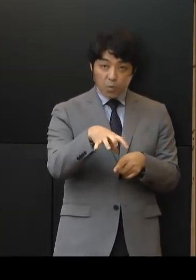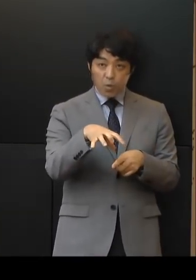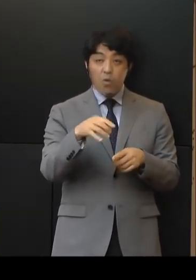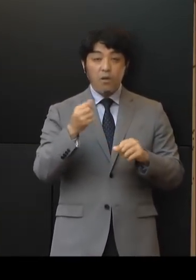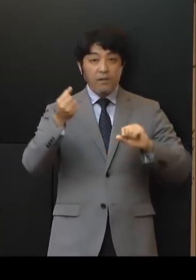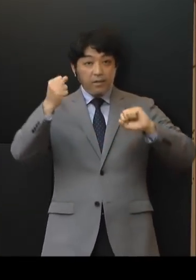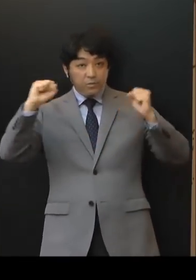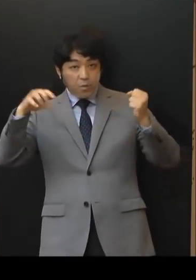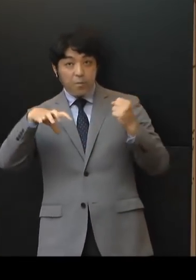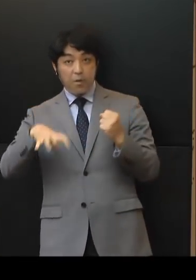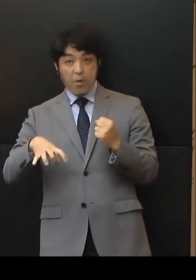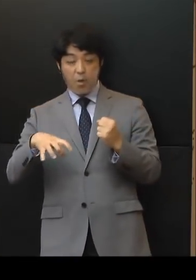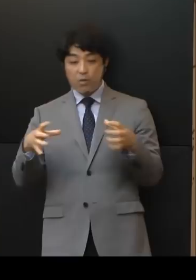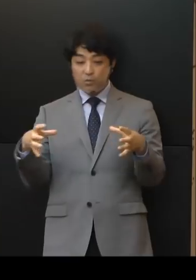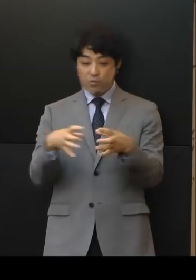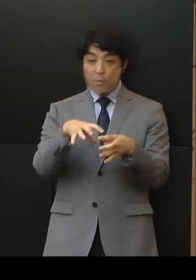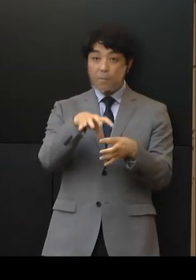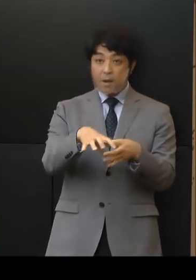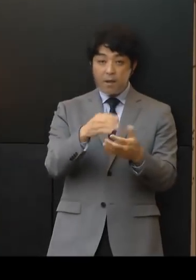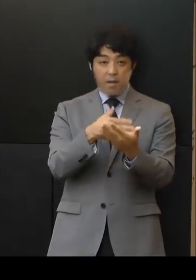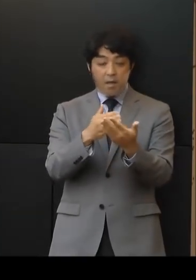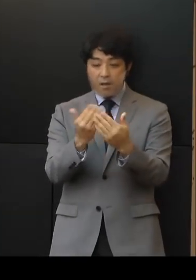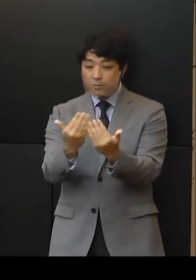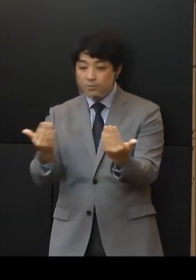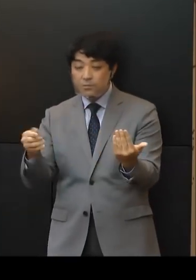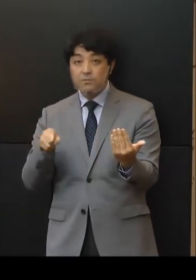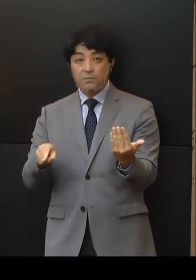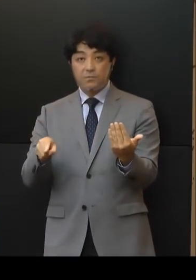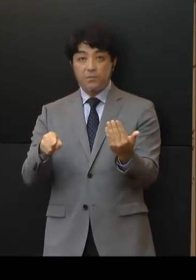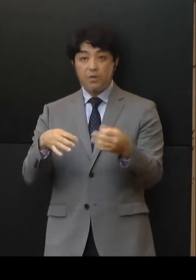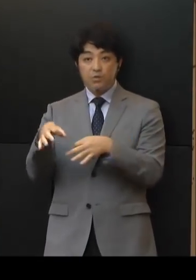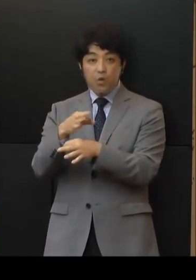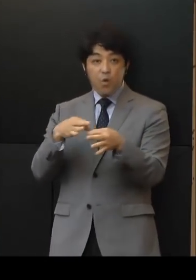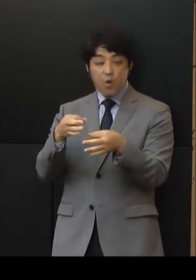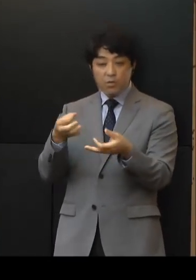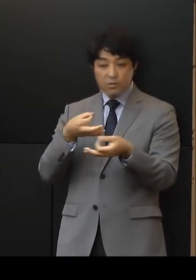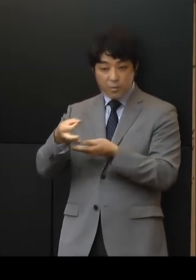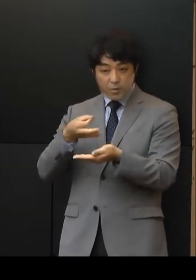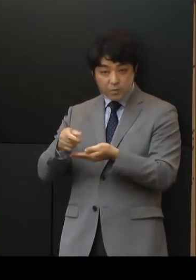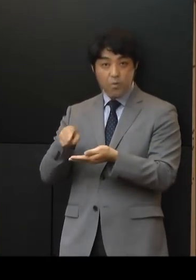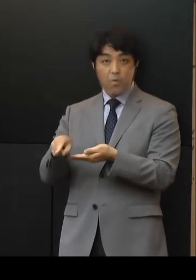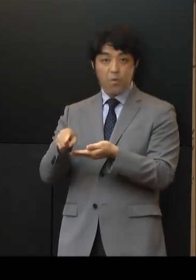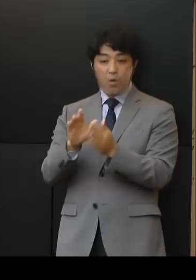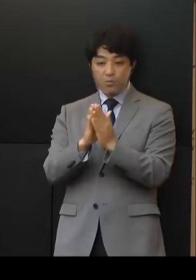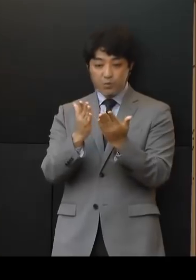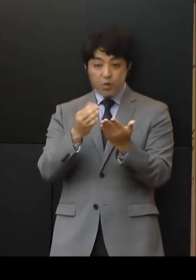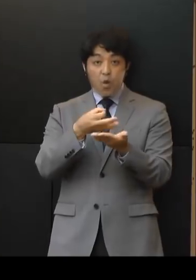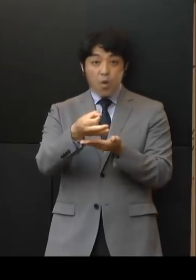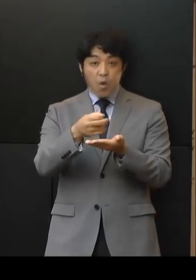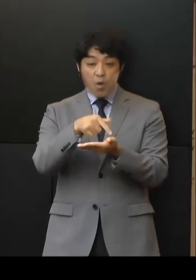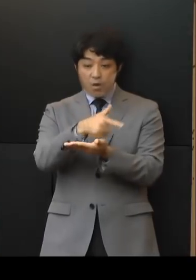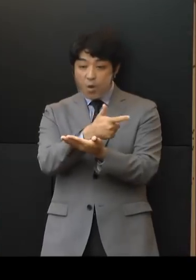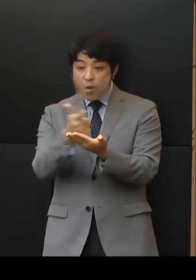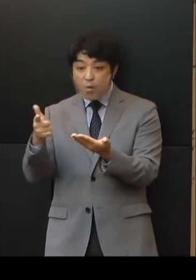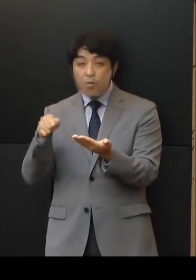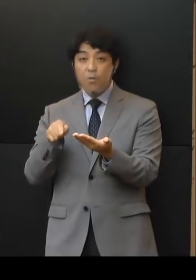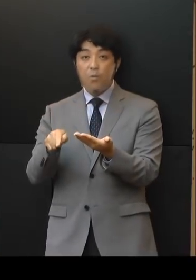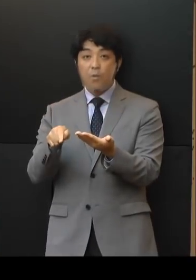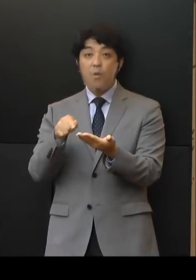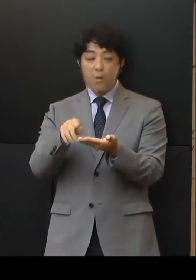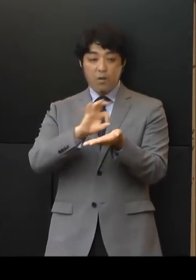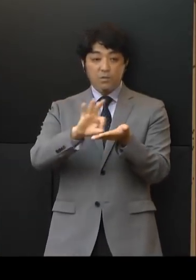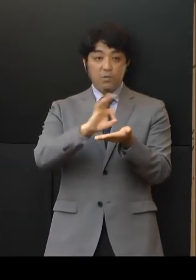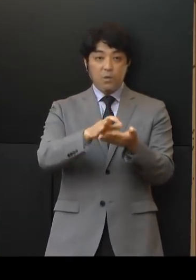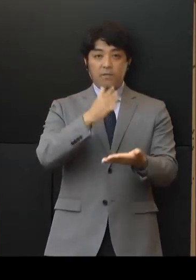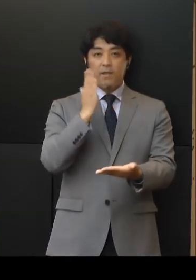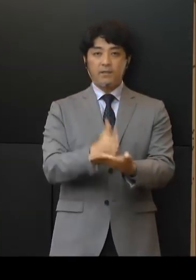等、集会、展示施設、商業施設、文教施設に対し、使用停止を